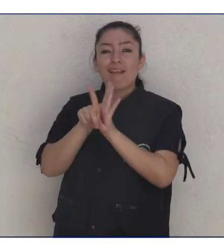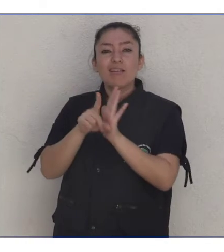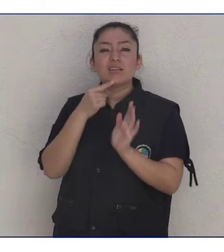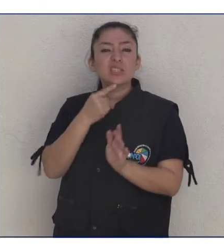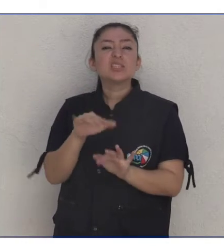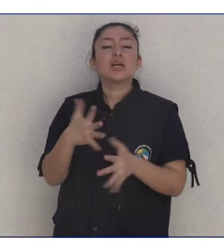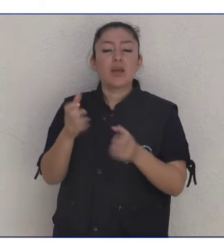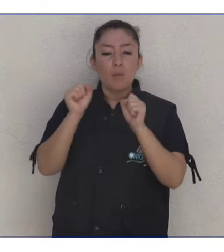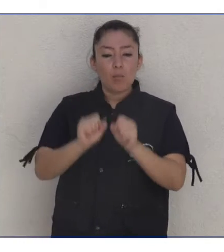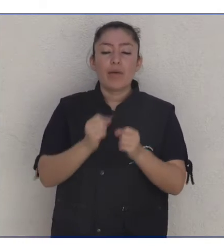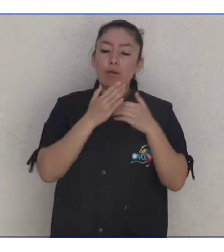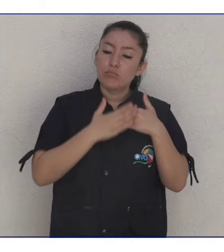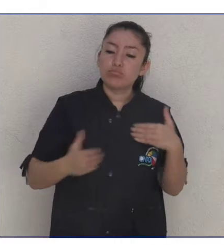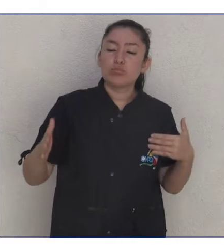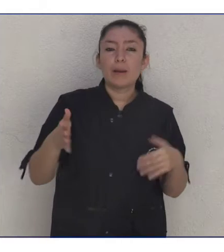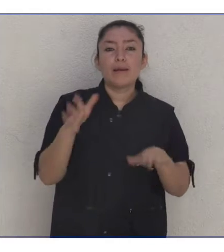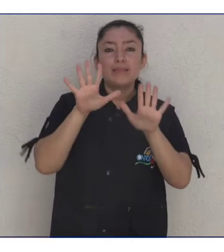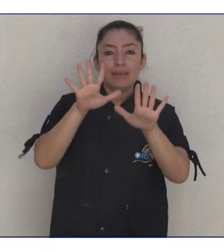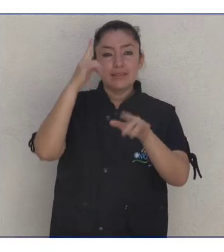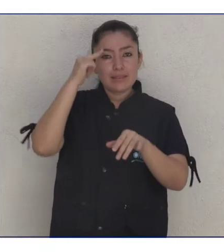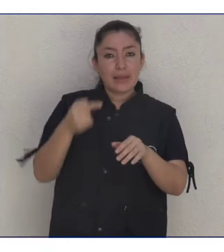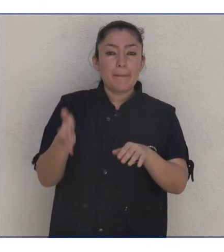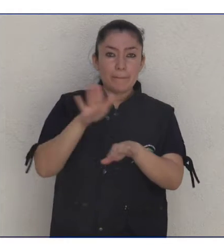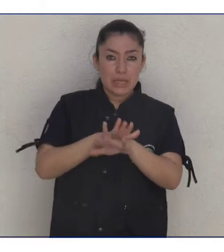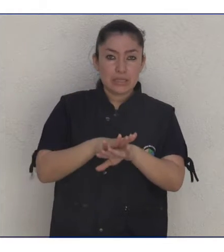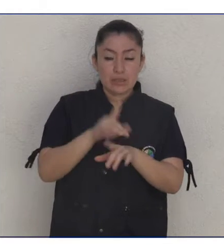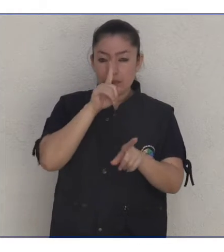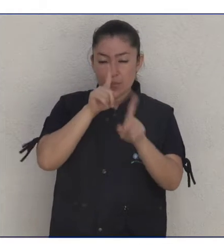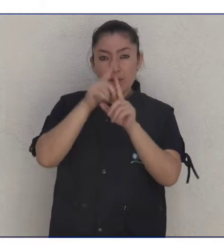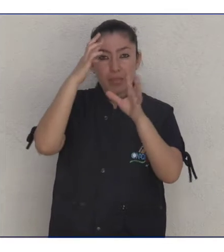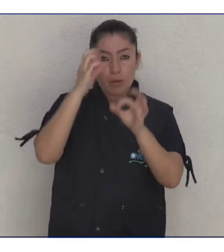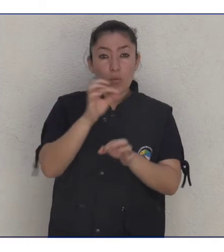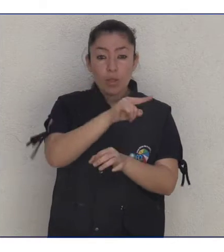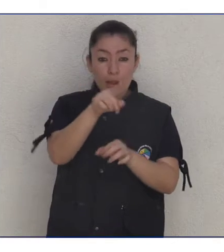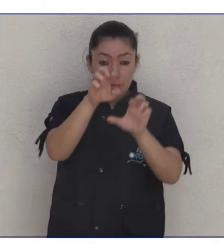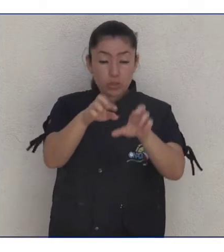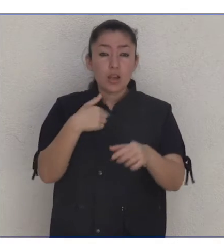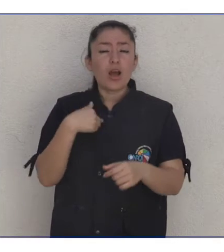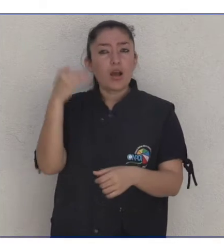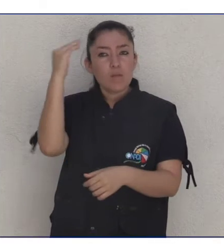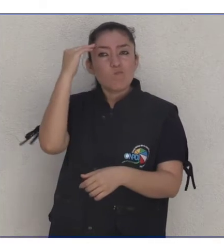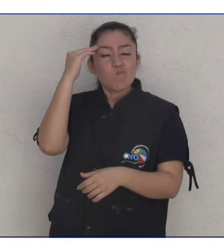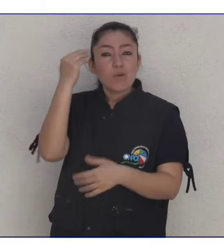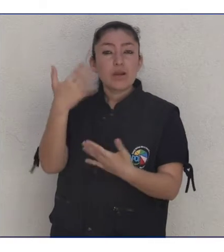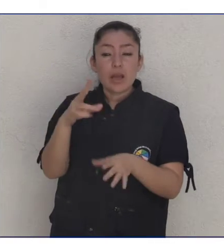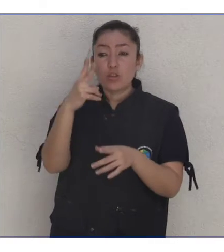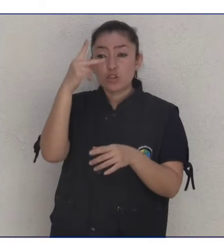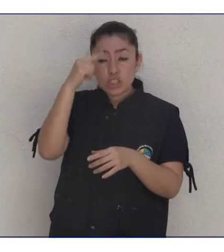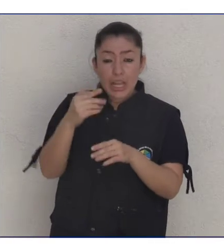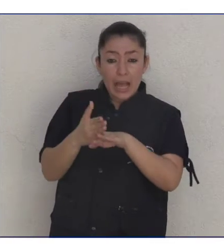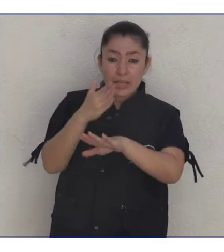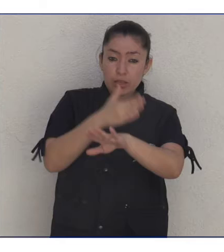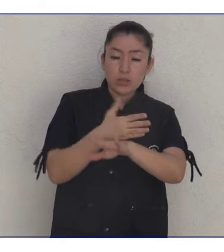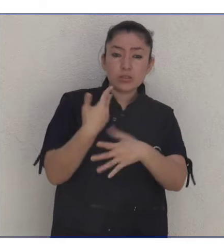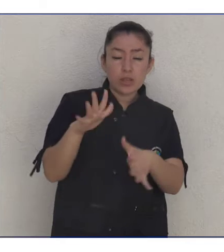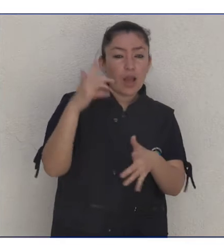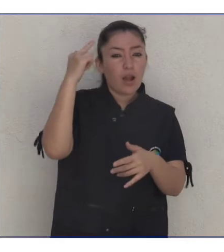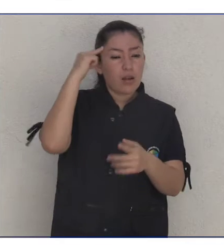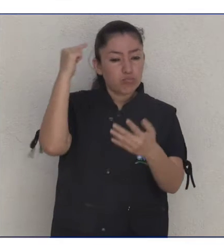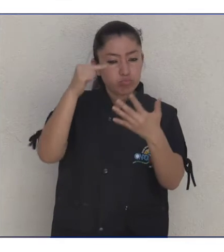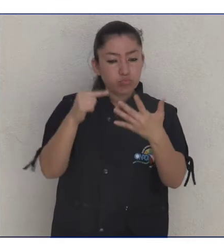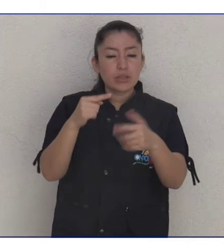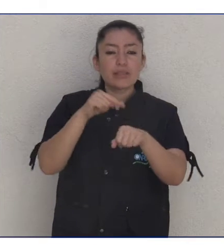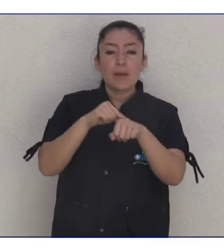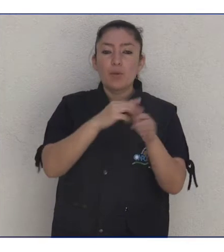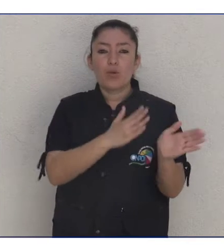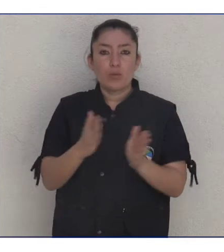ley se podrá ampliar hasta 10 días más, debiendo poner en conocimiento del interesado dentro de los 2 días anteriores a la conclusión